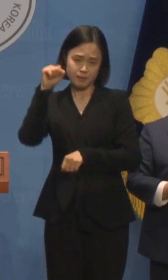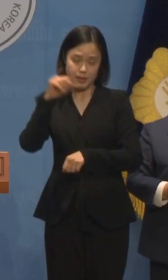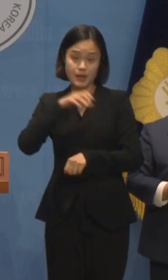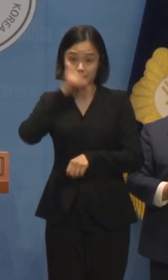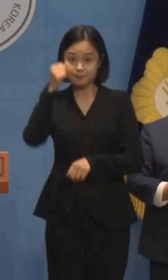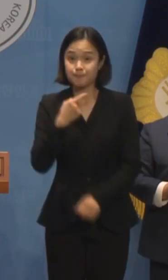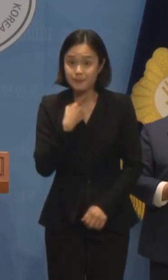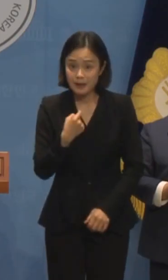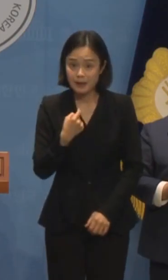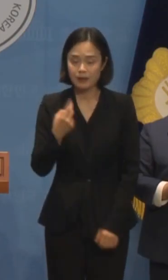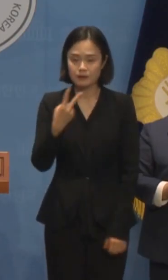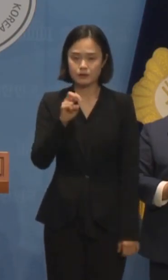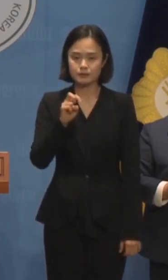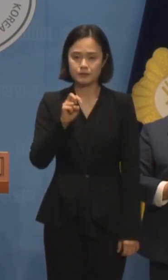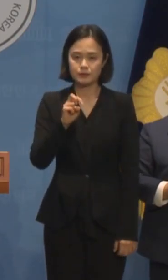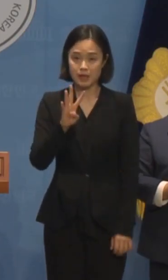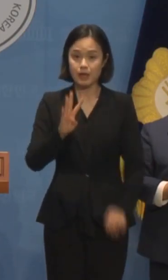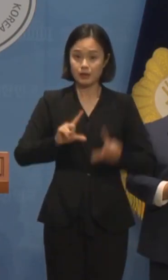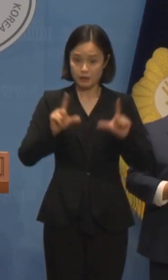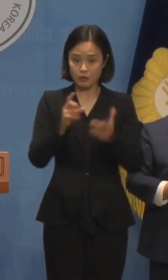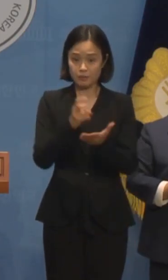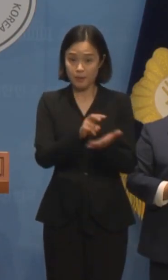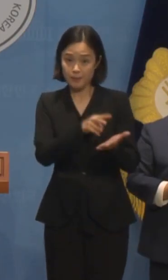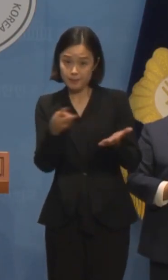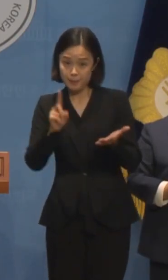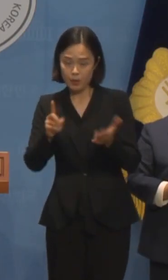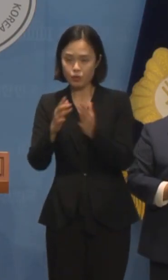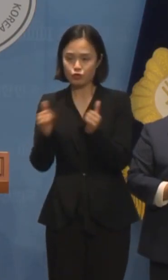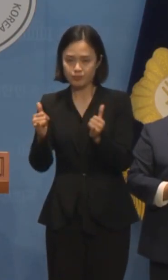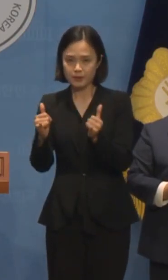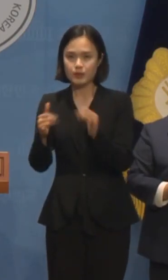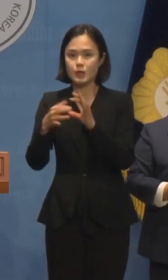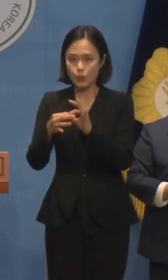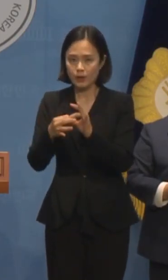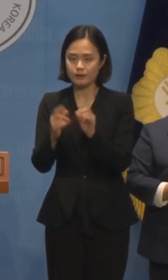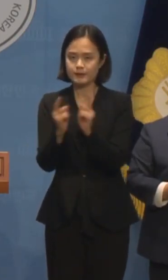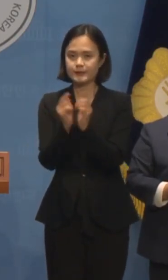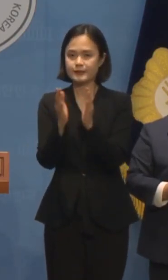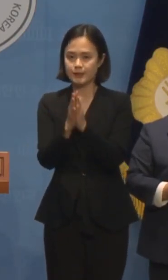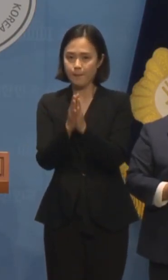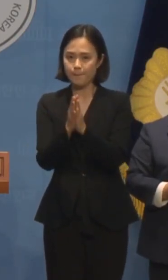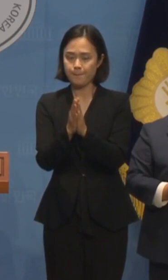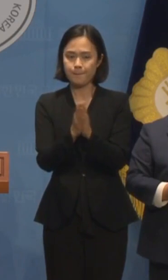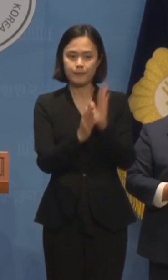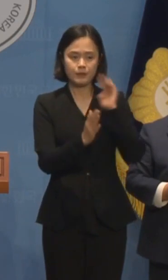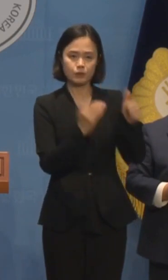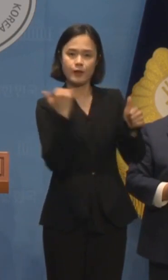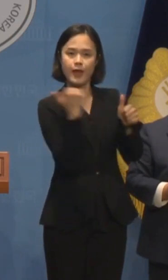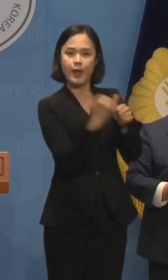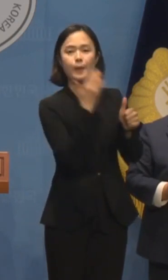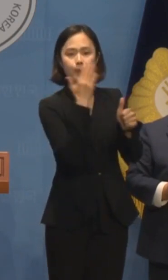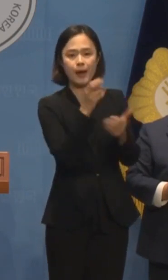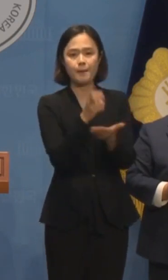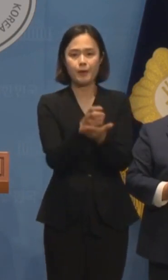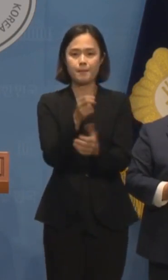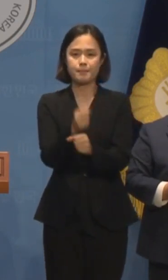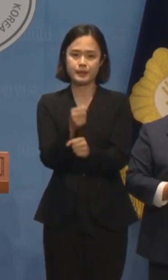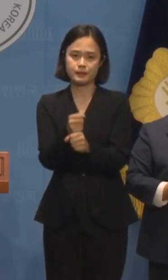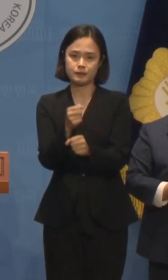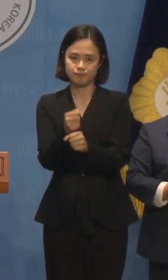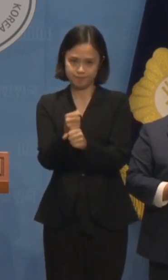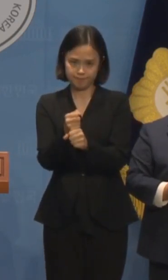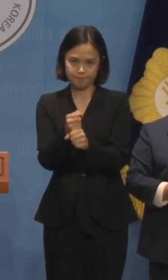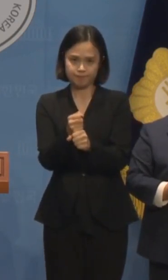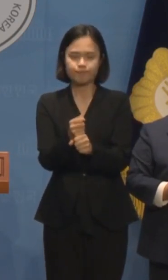의한 대통령 직접 해고를 가능하게 할 것입니다. 국민이 뽑은 국가 권력을 국민이 직접 해고할